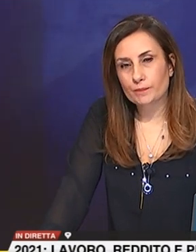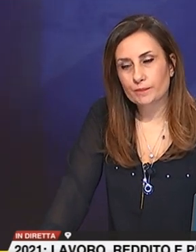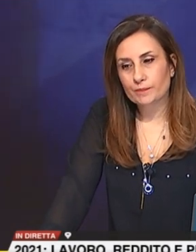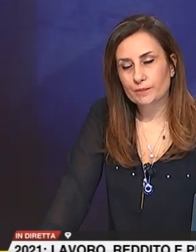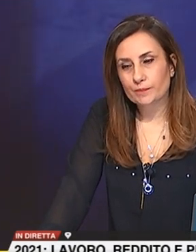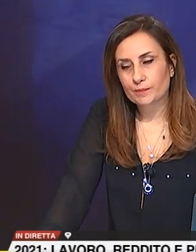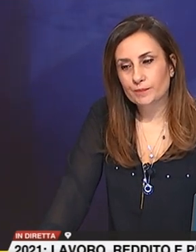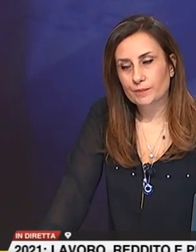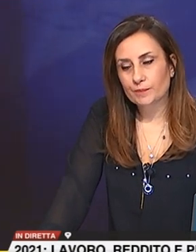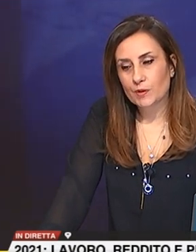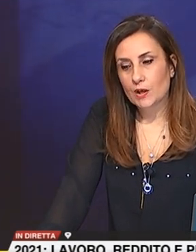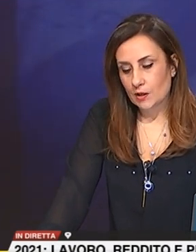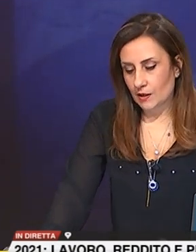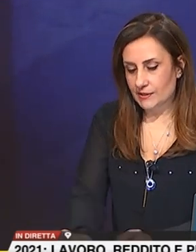buongiorno.